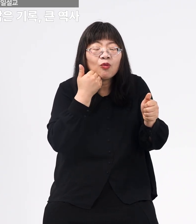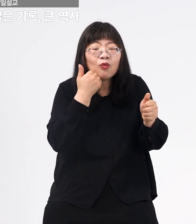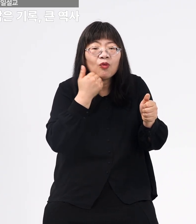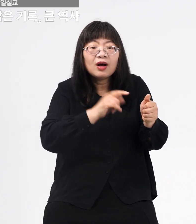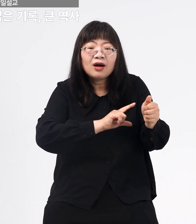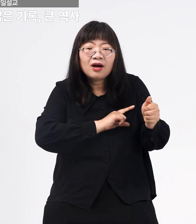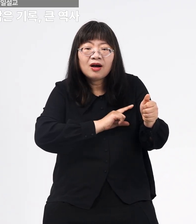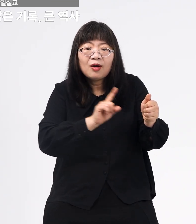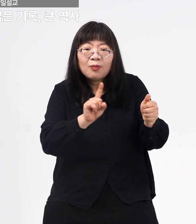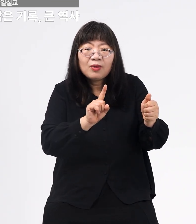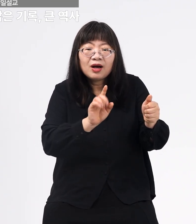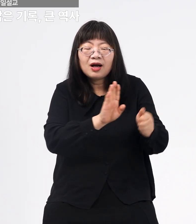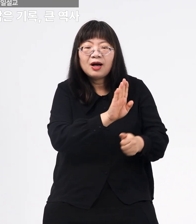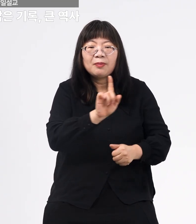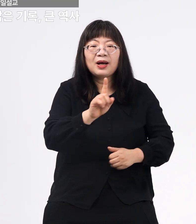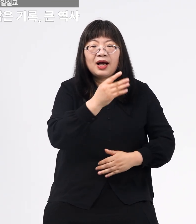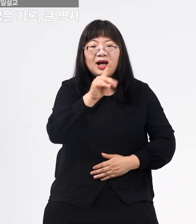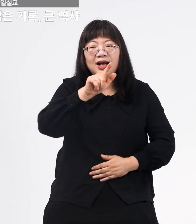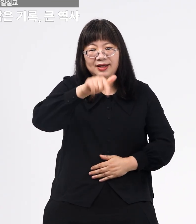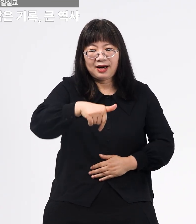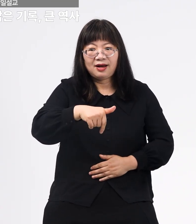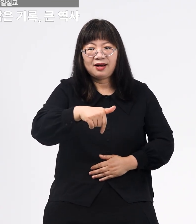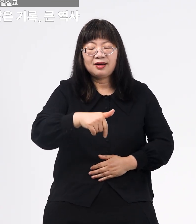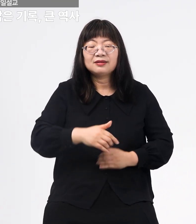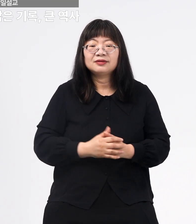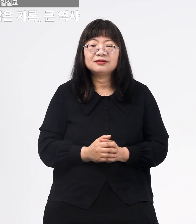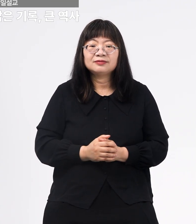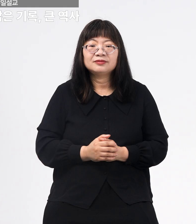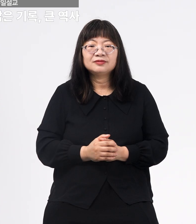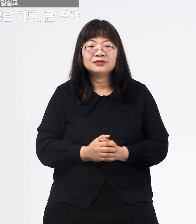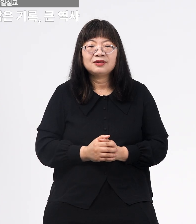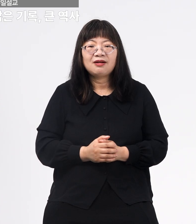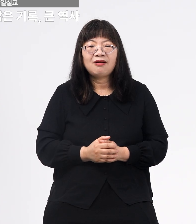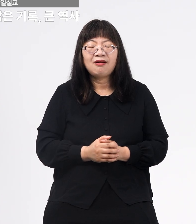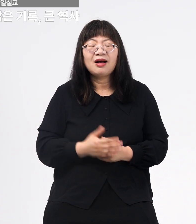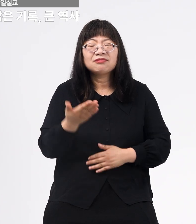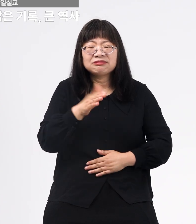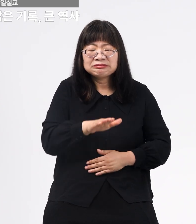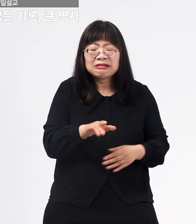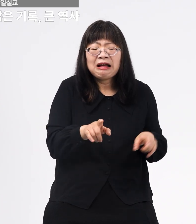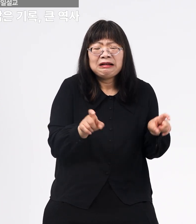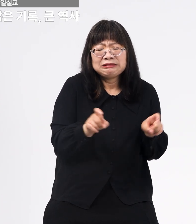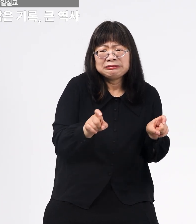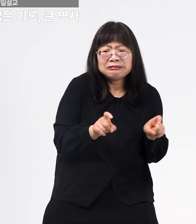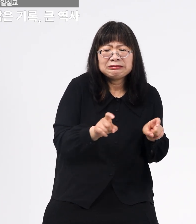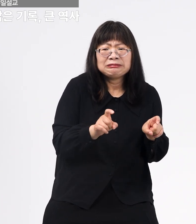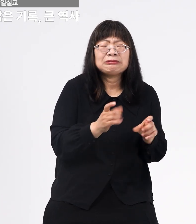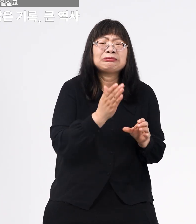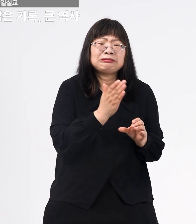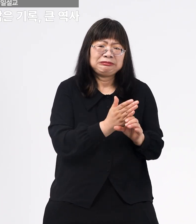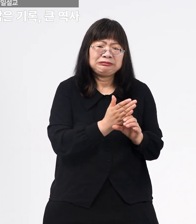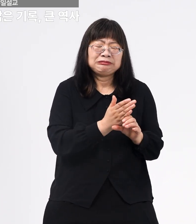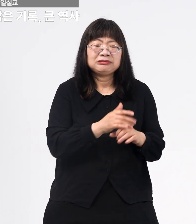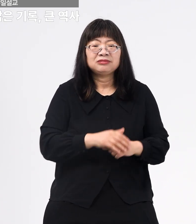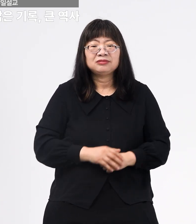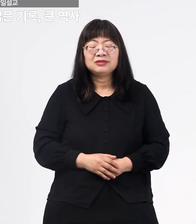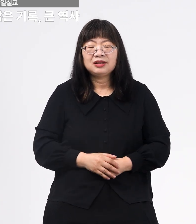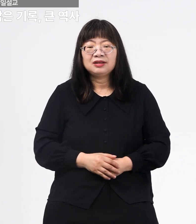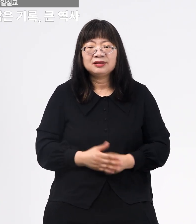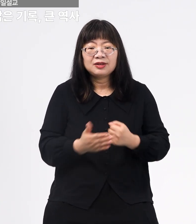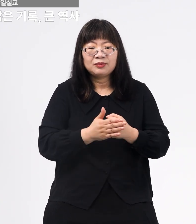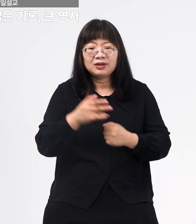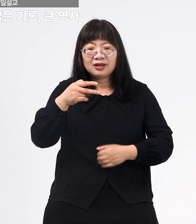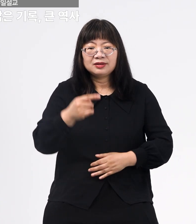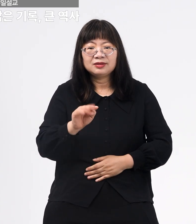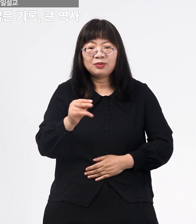장군이 바락이라는 장군입니다. 벌벌 떨고 있었어요. 그러니까